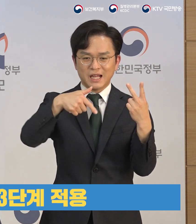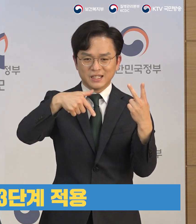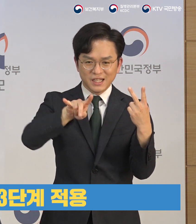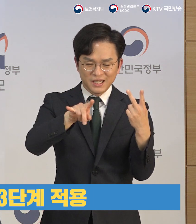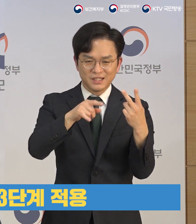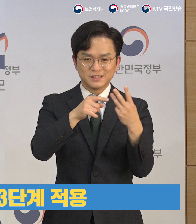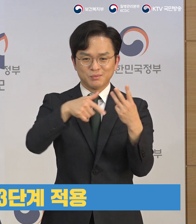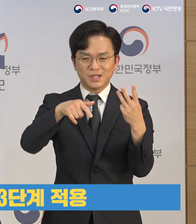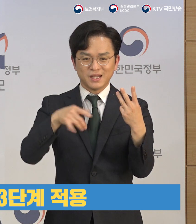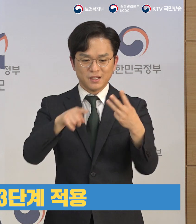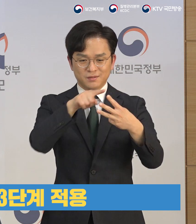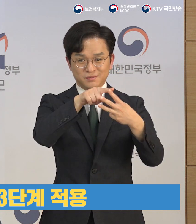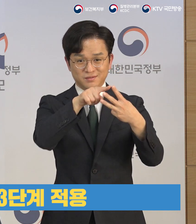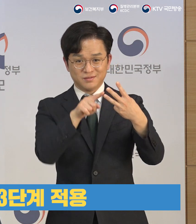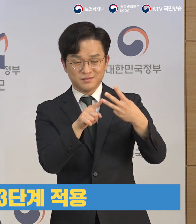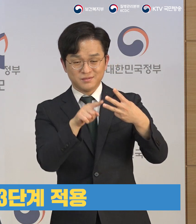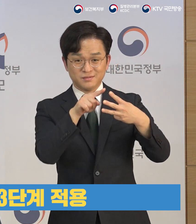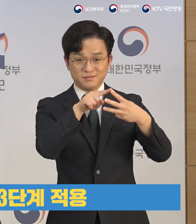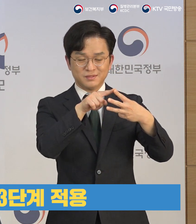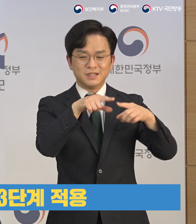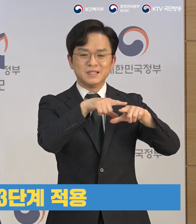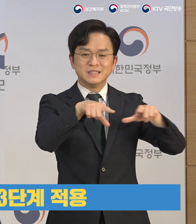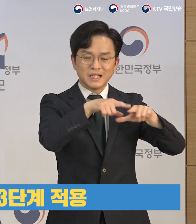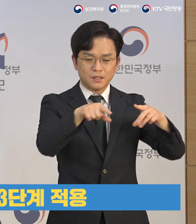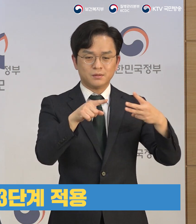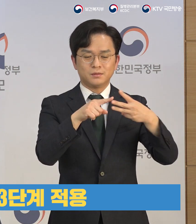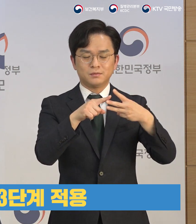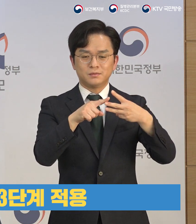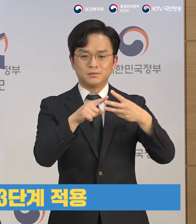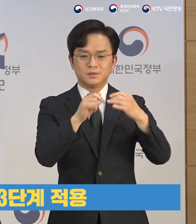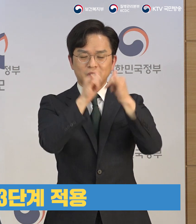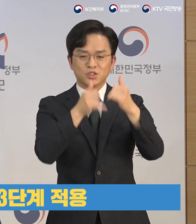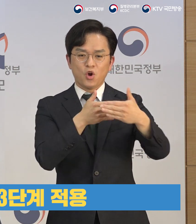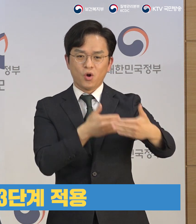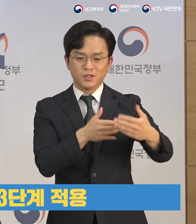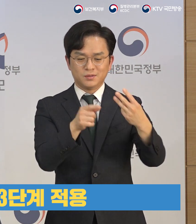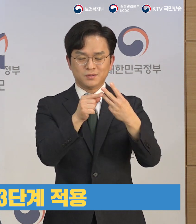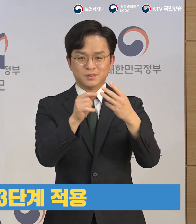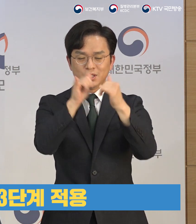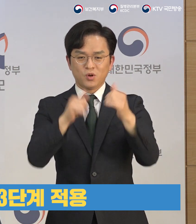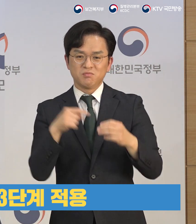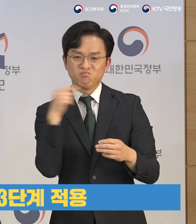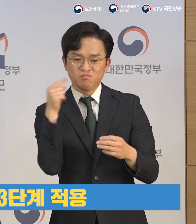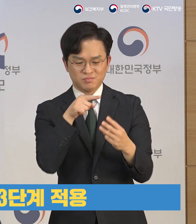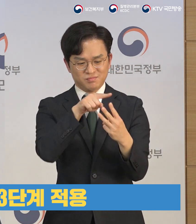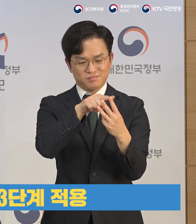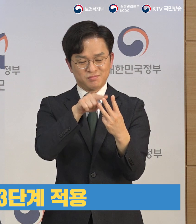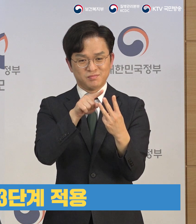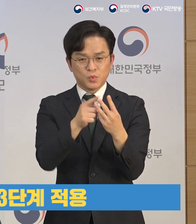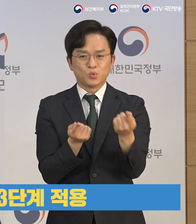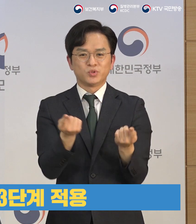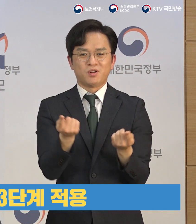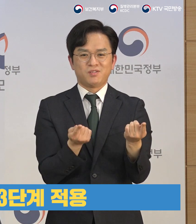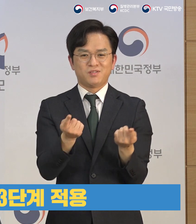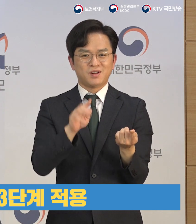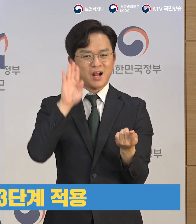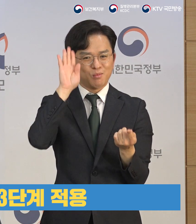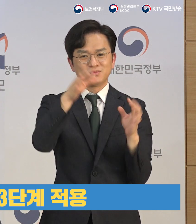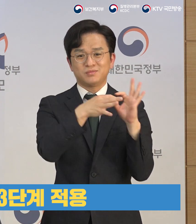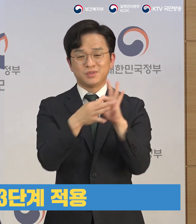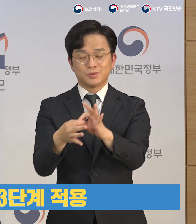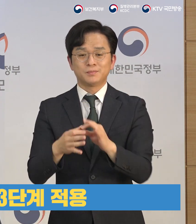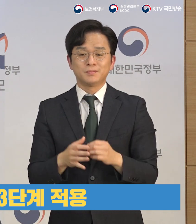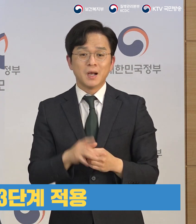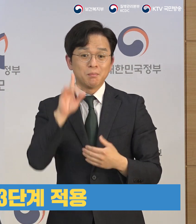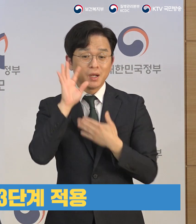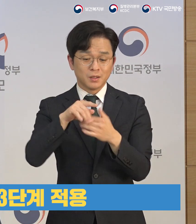1단계 생활 속 그리드 기 2단계 사회적 근육이 3단계 과 된 사회적 귀족이 돈 그리